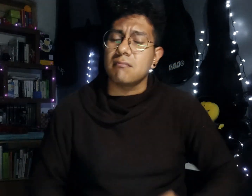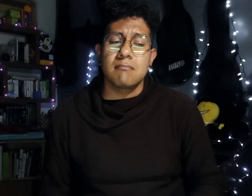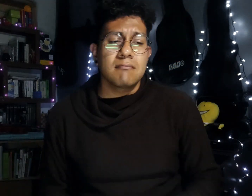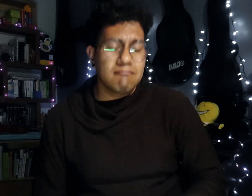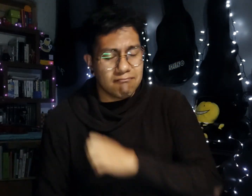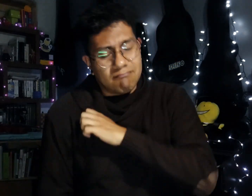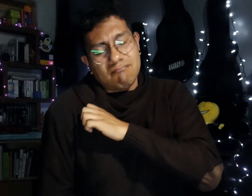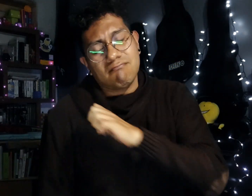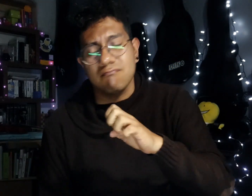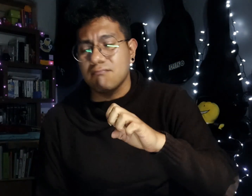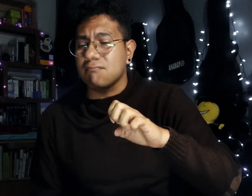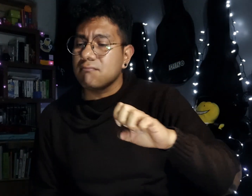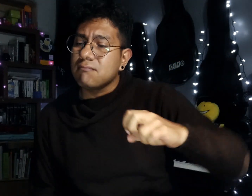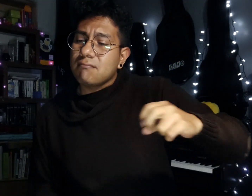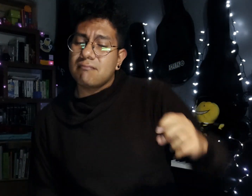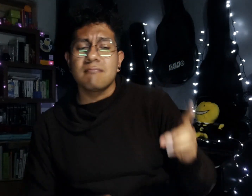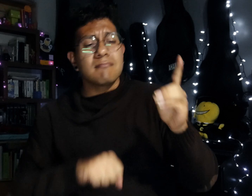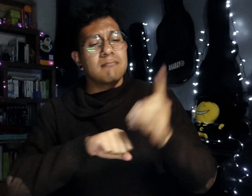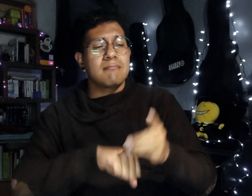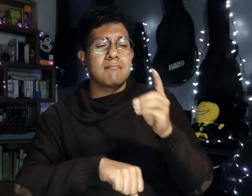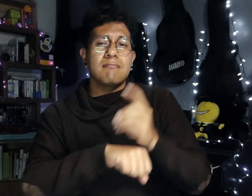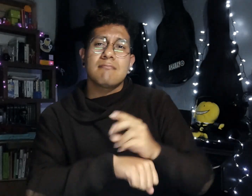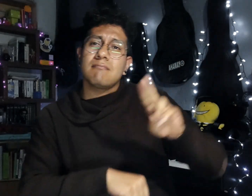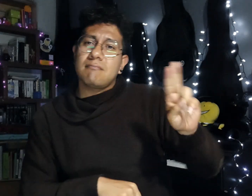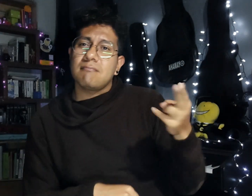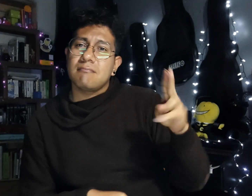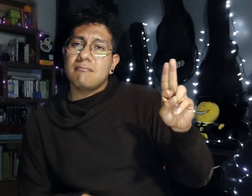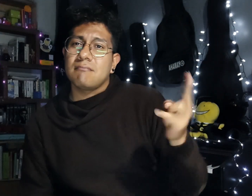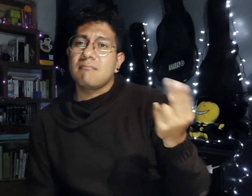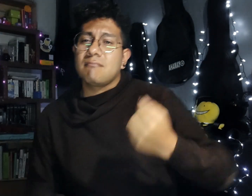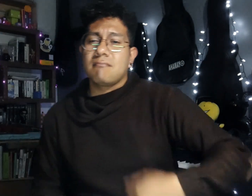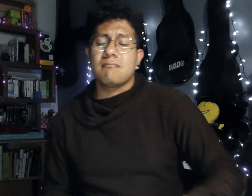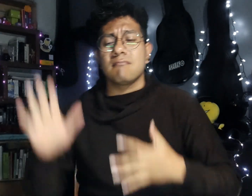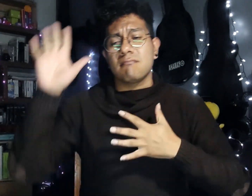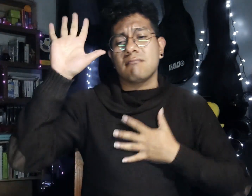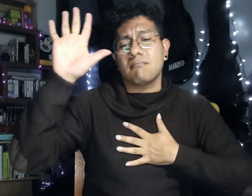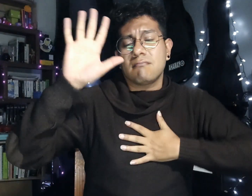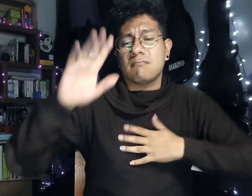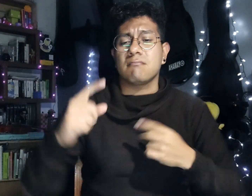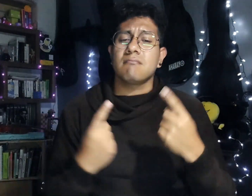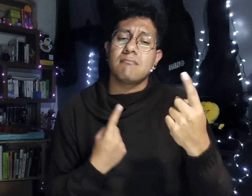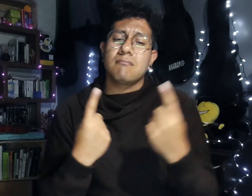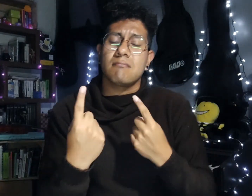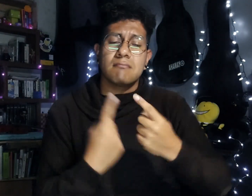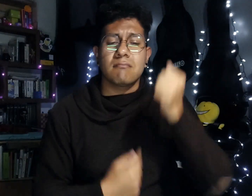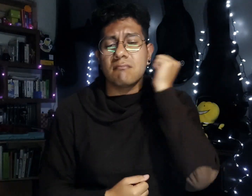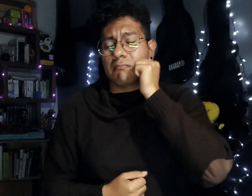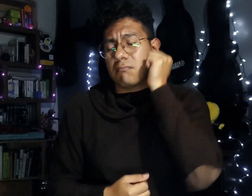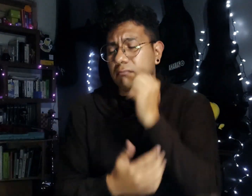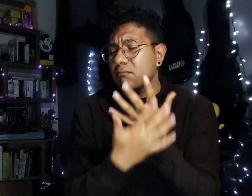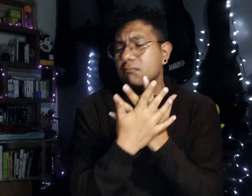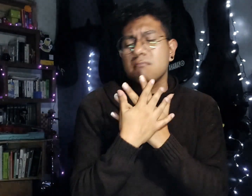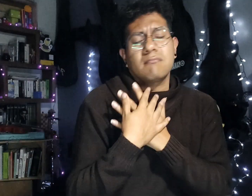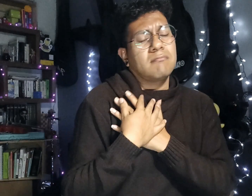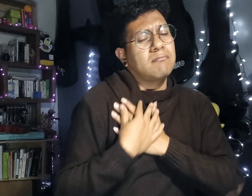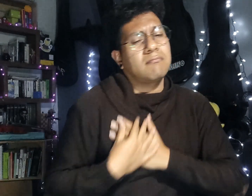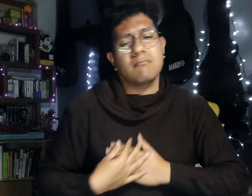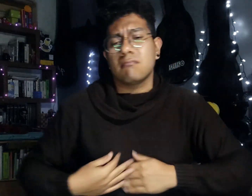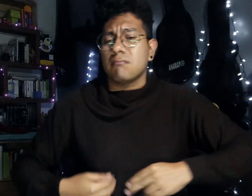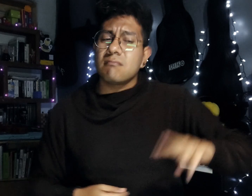extraño desde aquel noviembre? Cuando soñamos juntos a querernos siempre Me duele